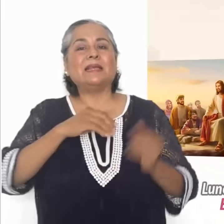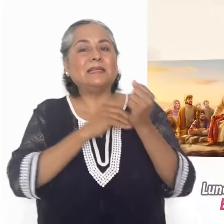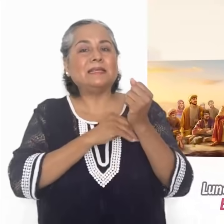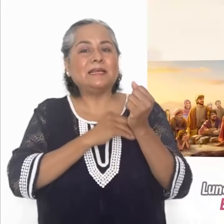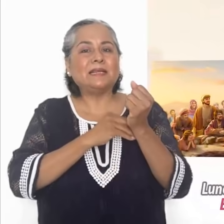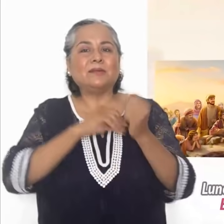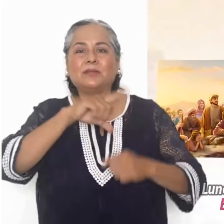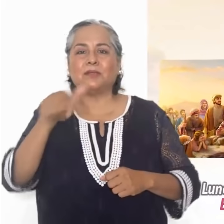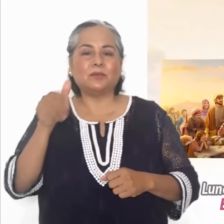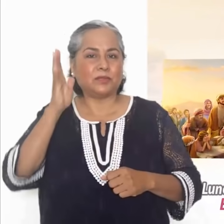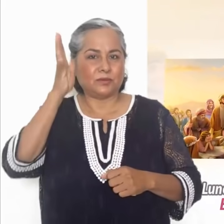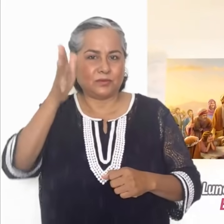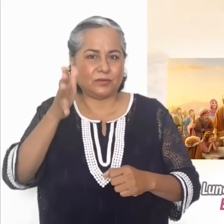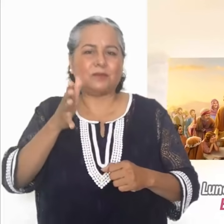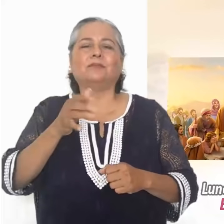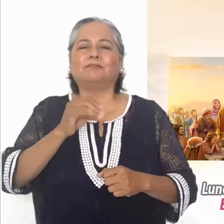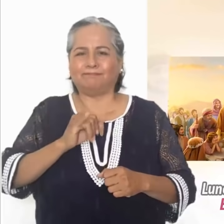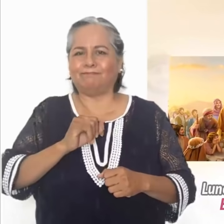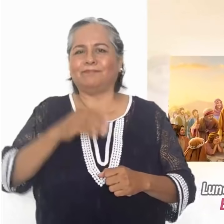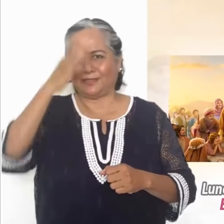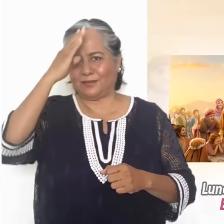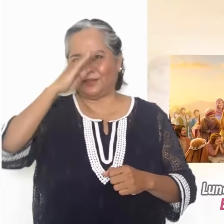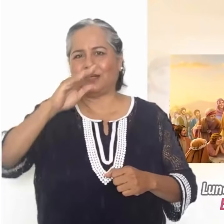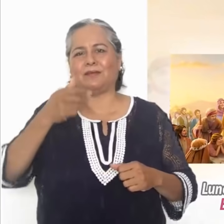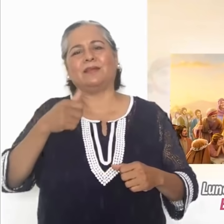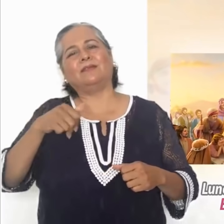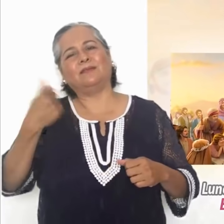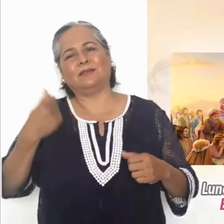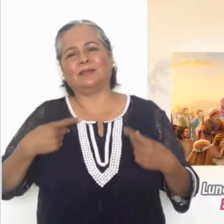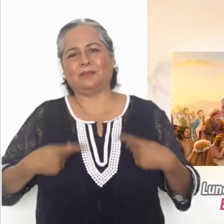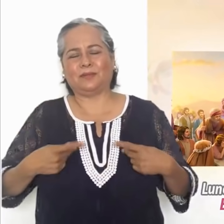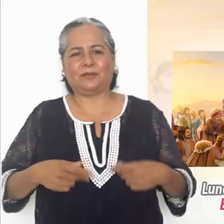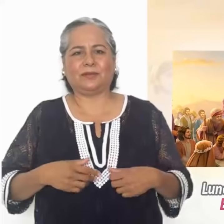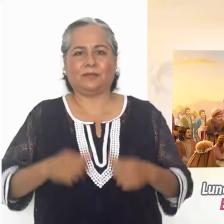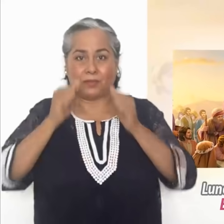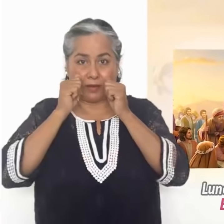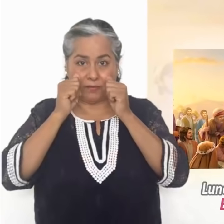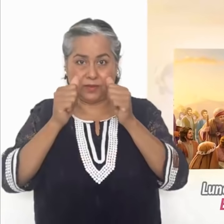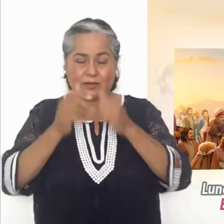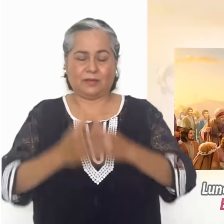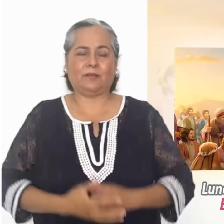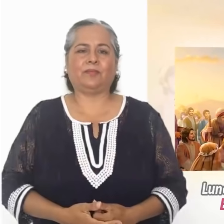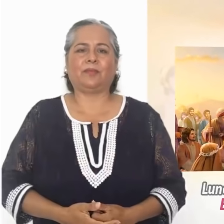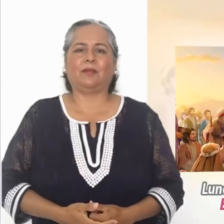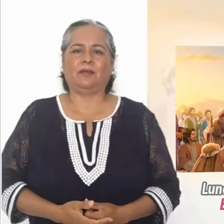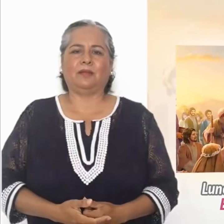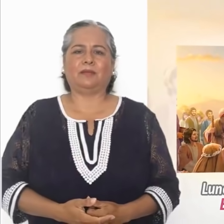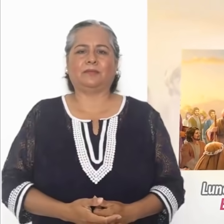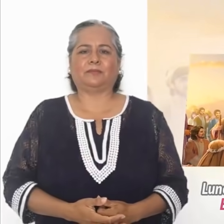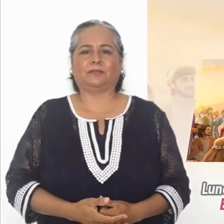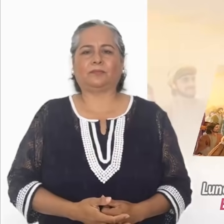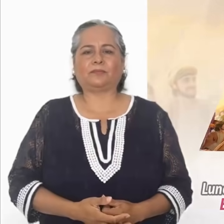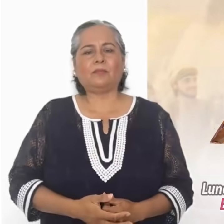nada secreto que no llegue a saberse o a hacerse público. Fíjense pues si